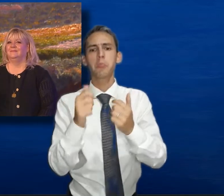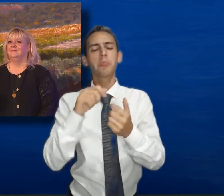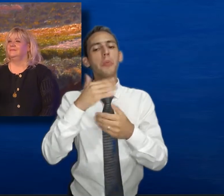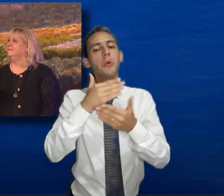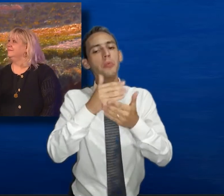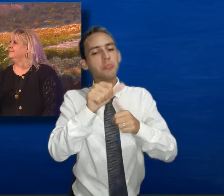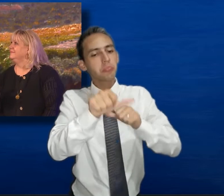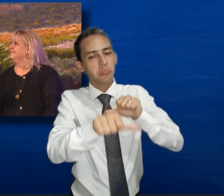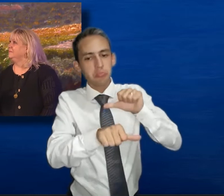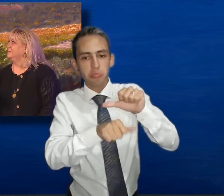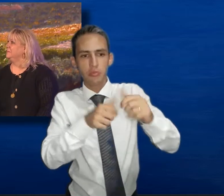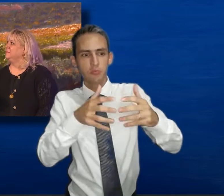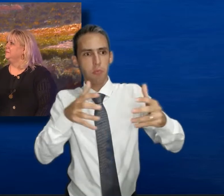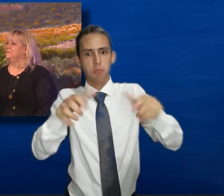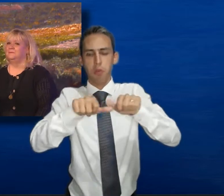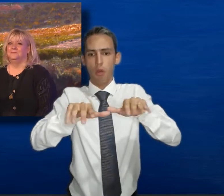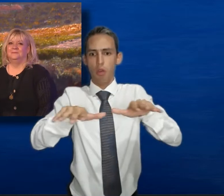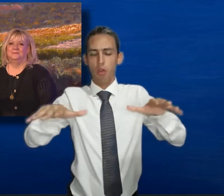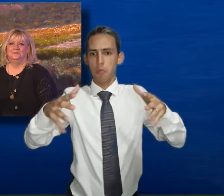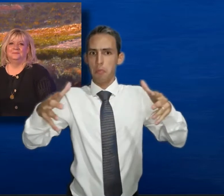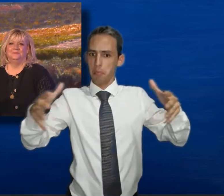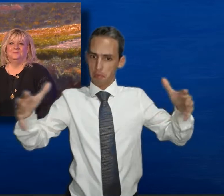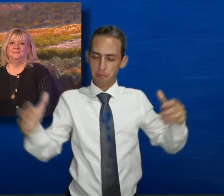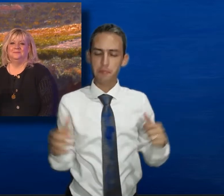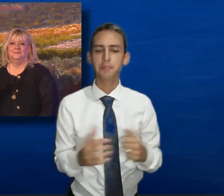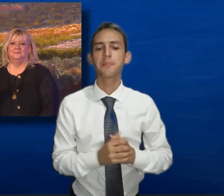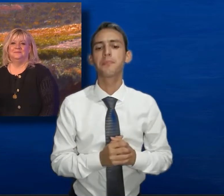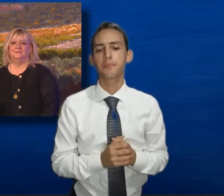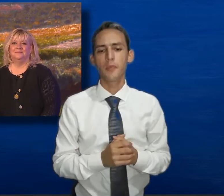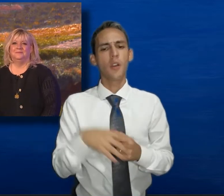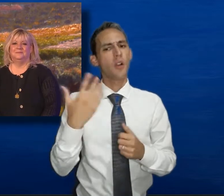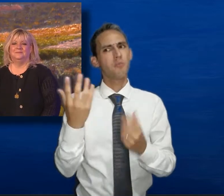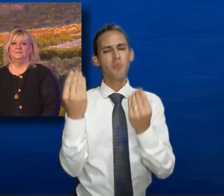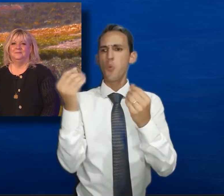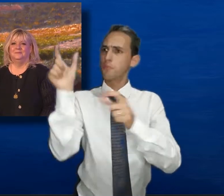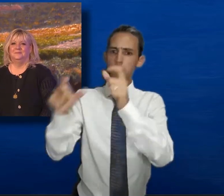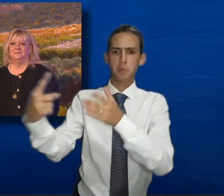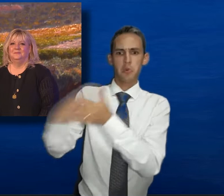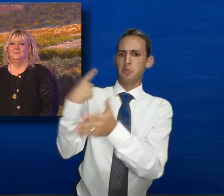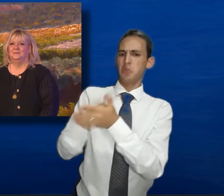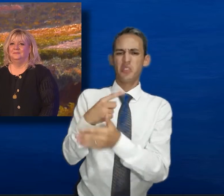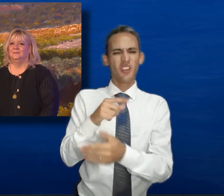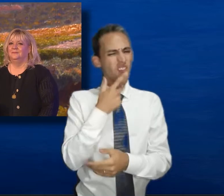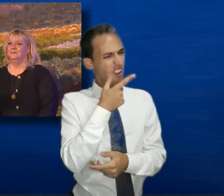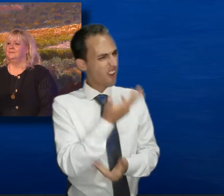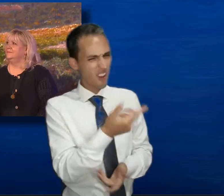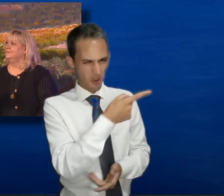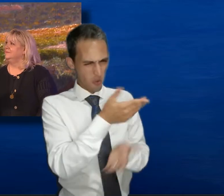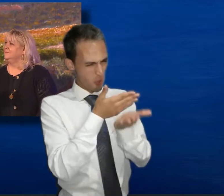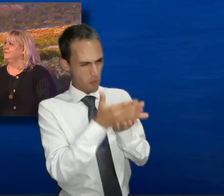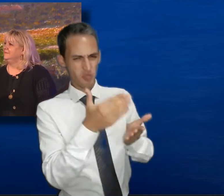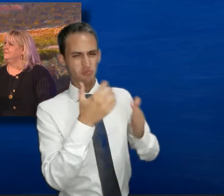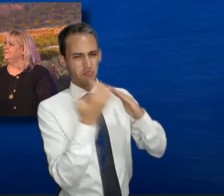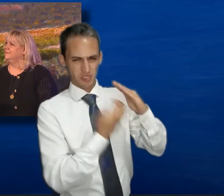Nos 30 anos que se seguiram, nossa empresa cresceu significativamente. Uma pergunta frequente que